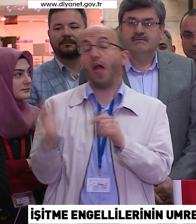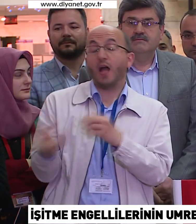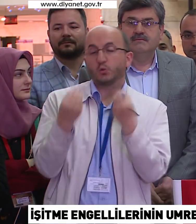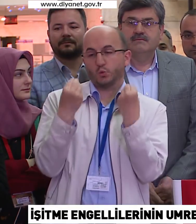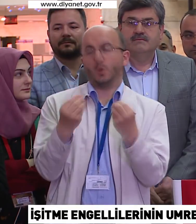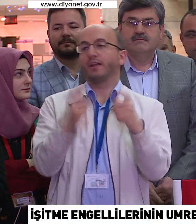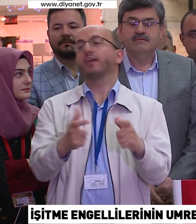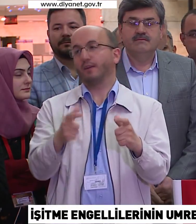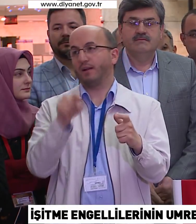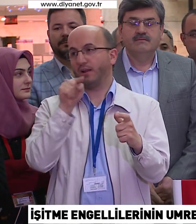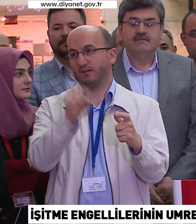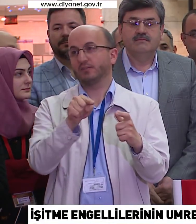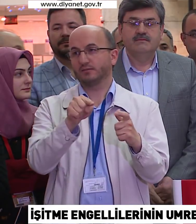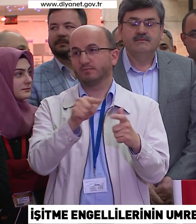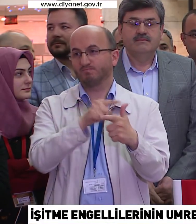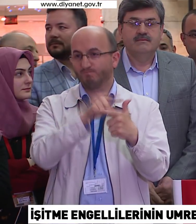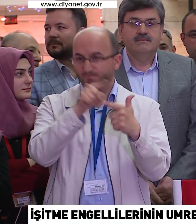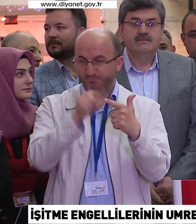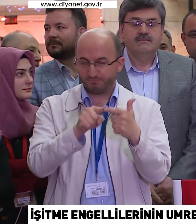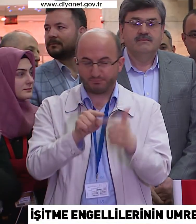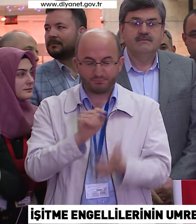hayırlı yerlerdir.